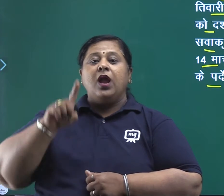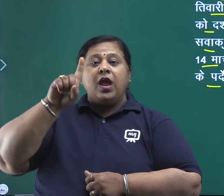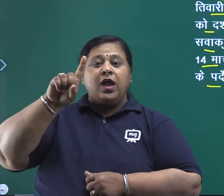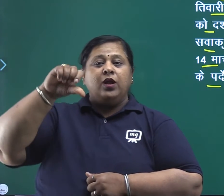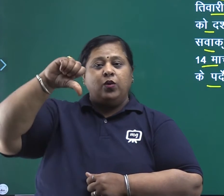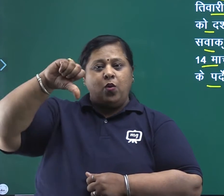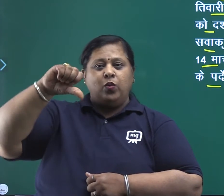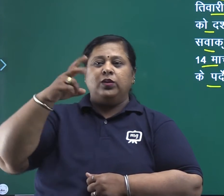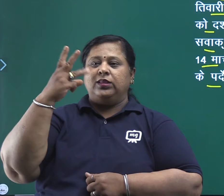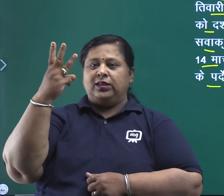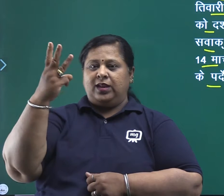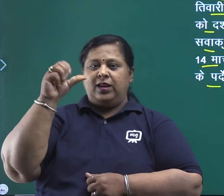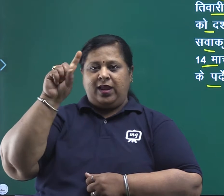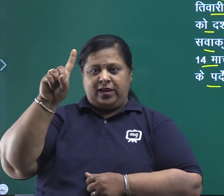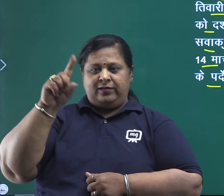1931